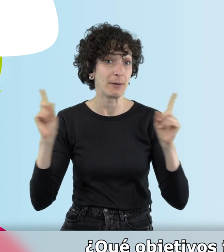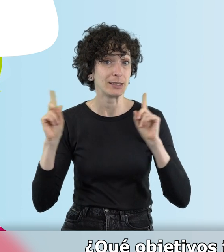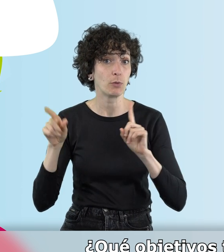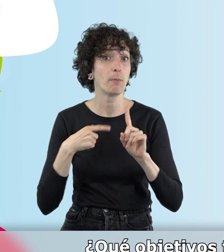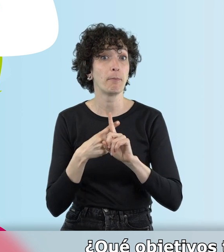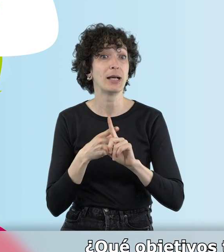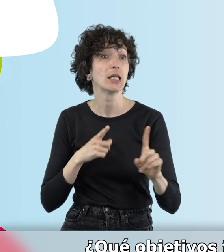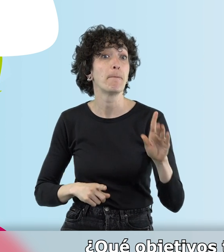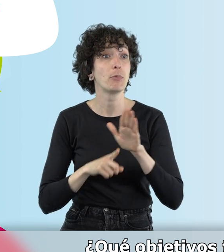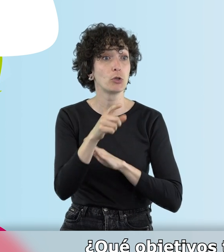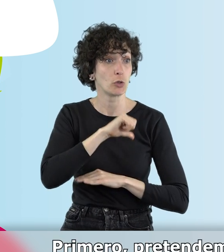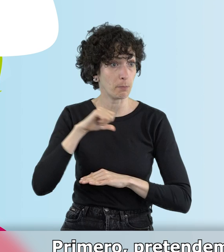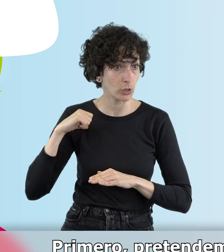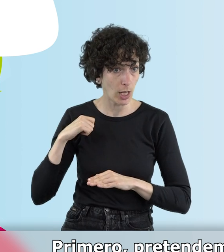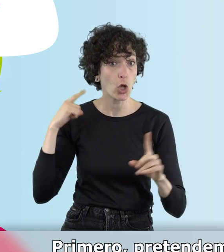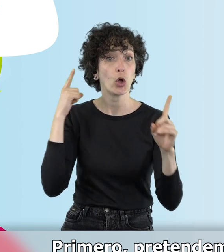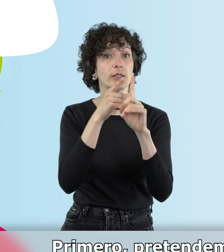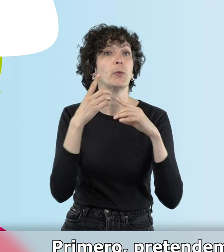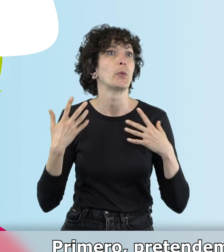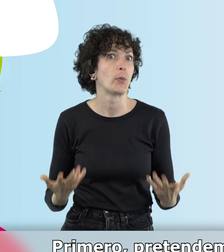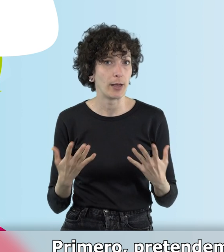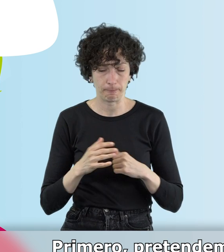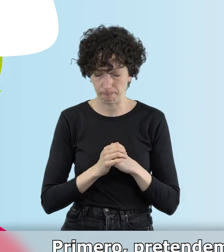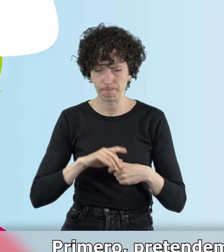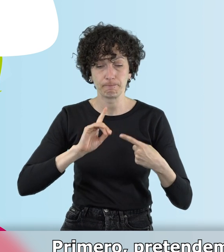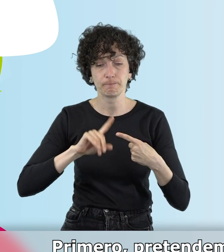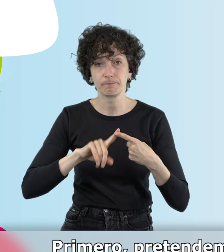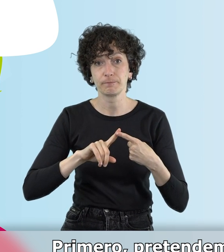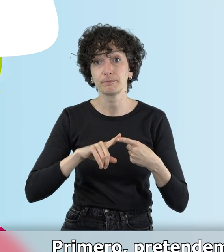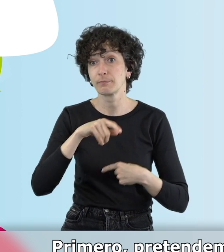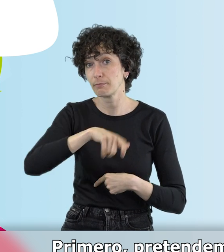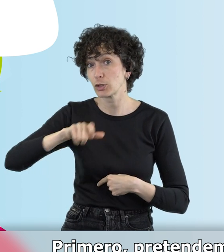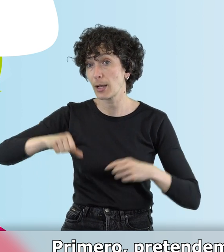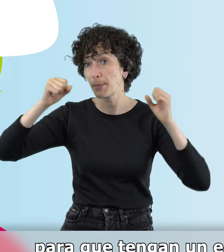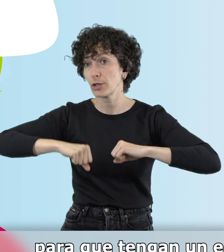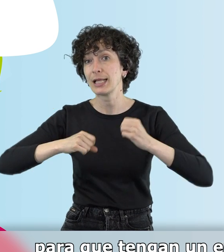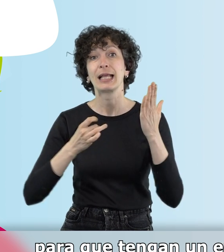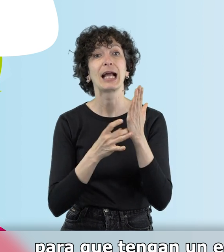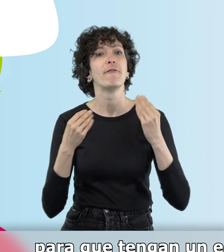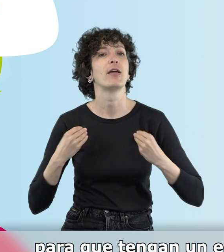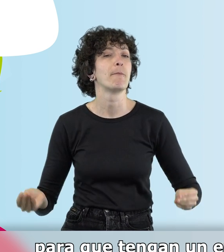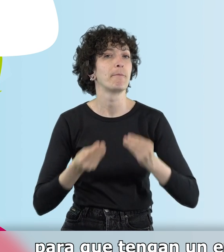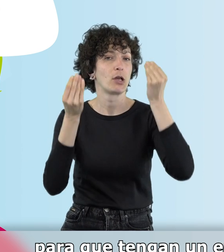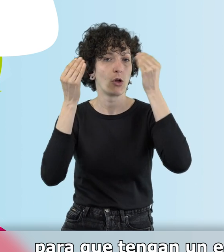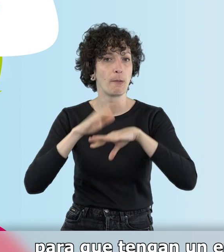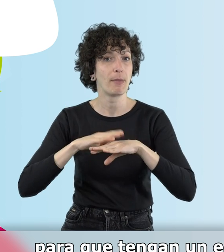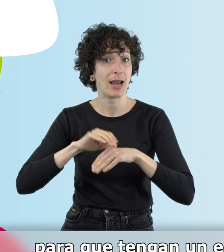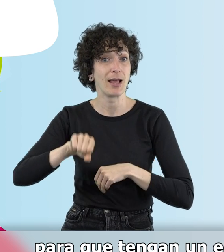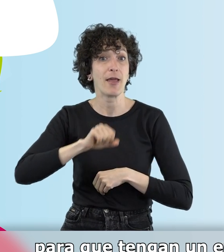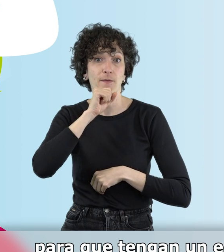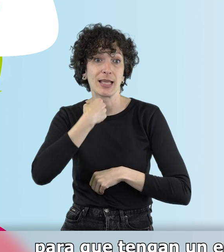personal. ¿Qué objetivos tenemos con estos centros? Bueno, pues primero, pretendemos elevar la calidad de vida de nuestros mayores para que tengan un